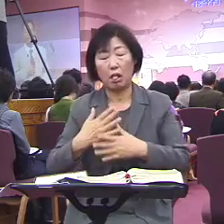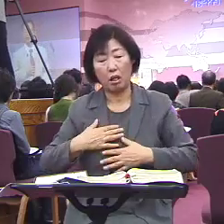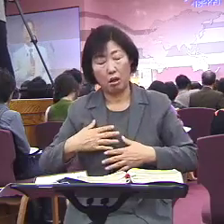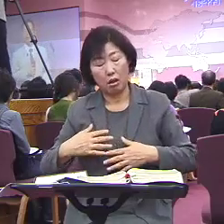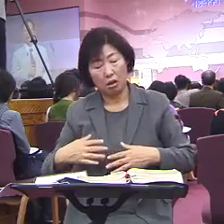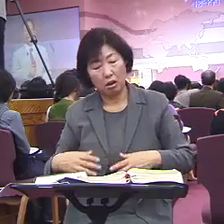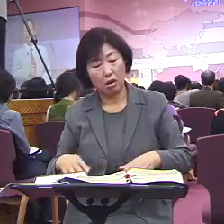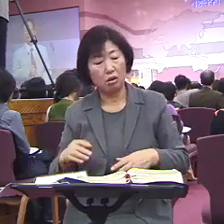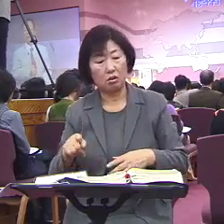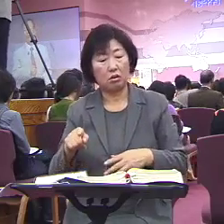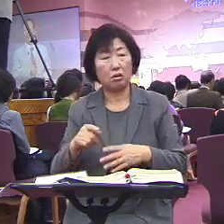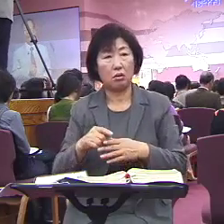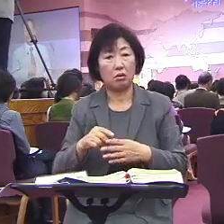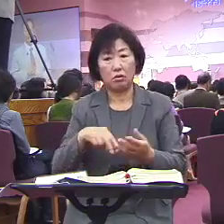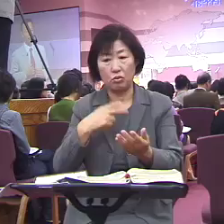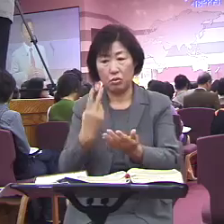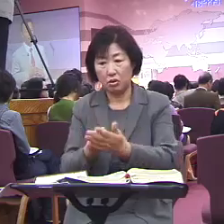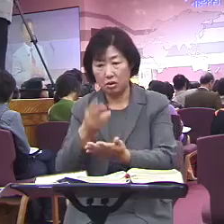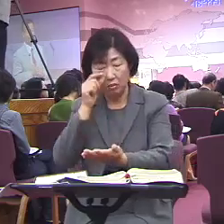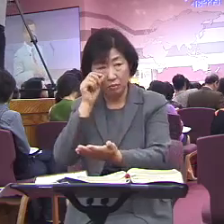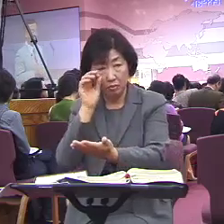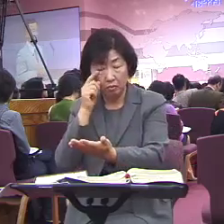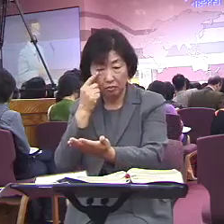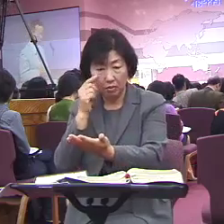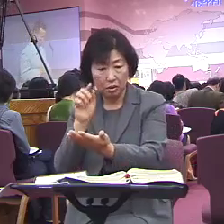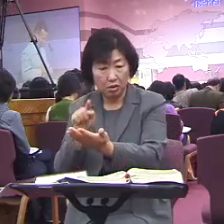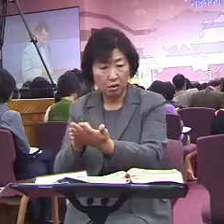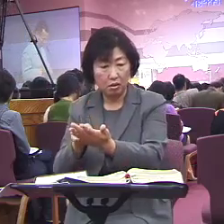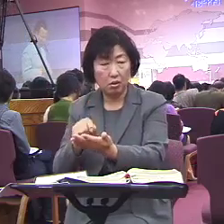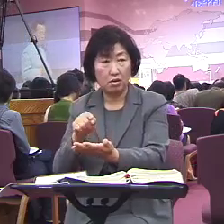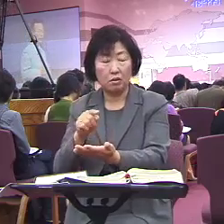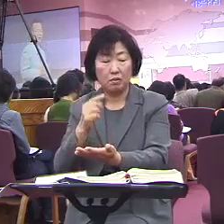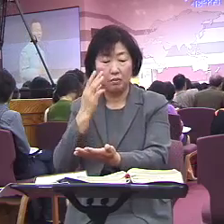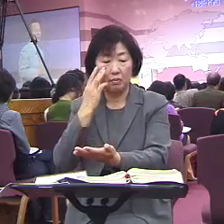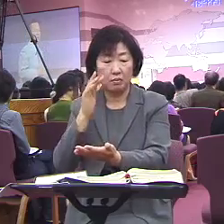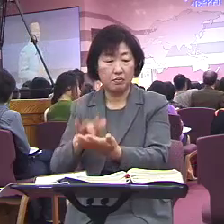지쳐서 누워있는 것을 보게 됩니다. 아직도 살아있었고요.